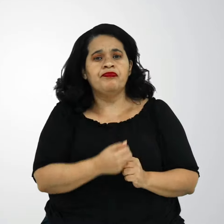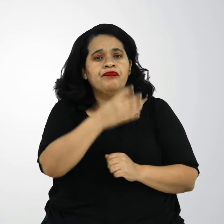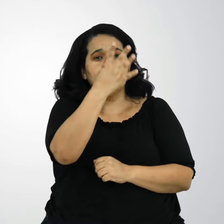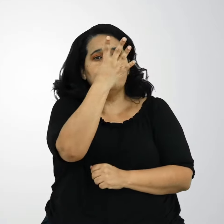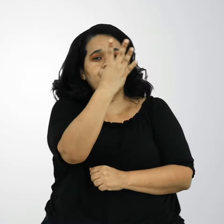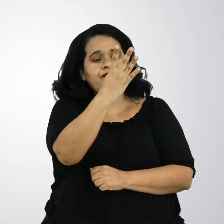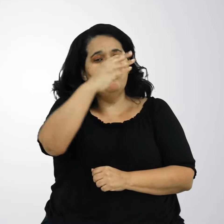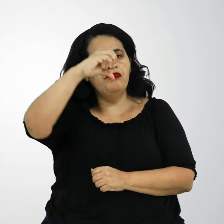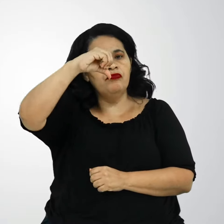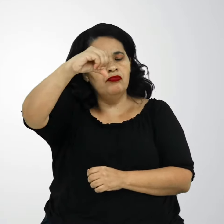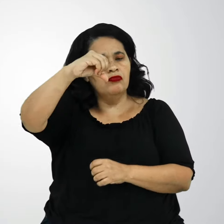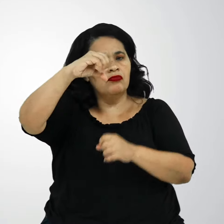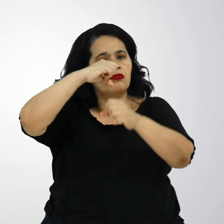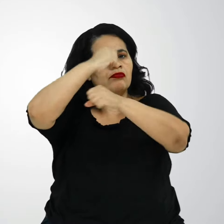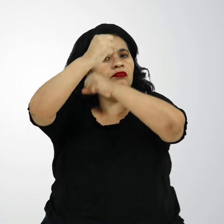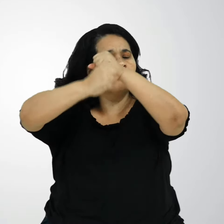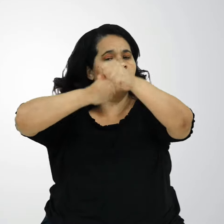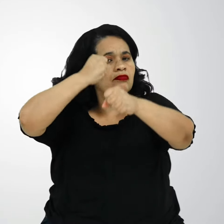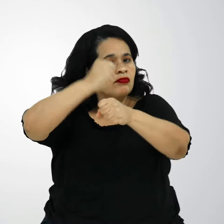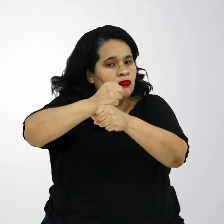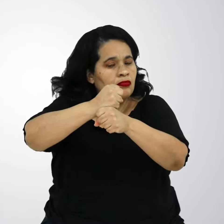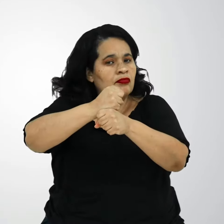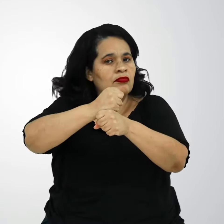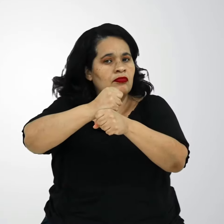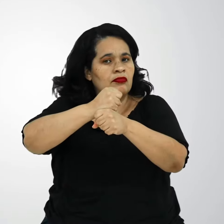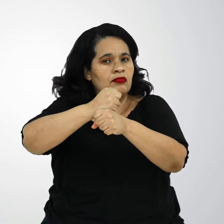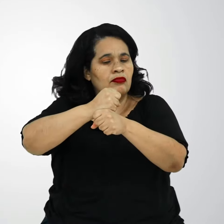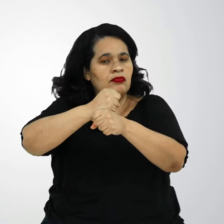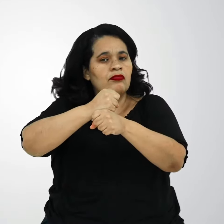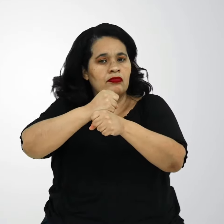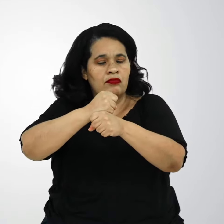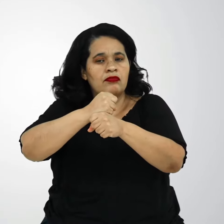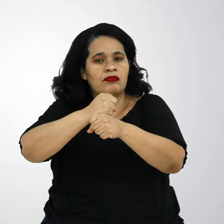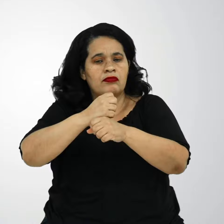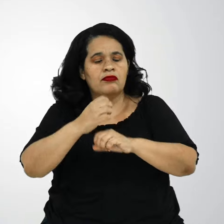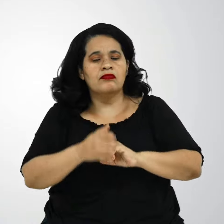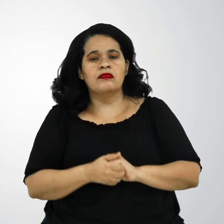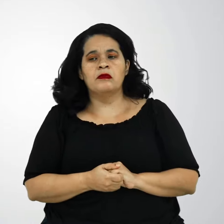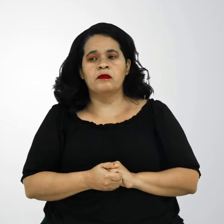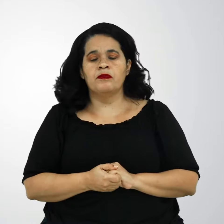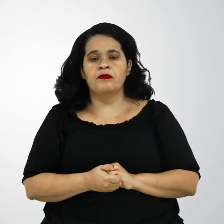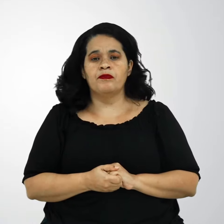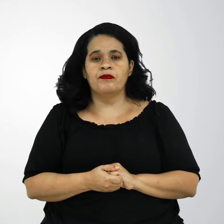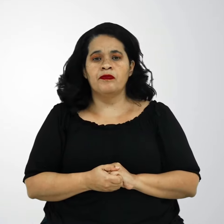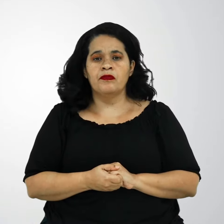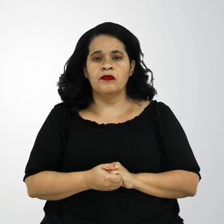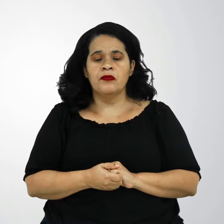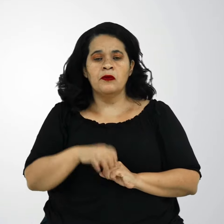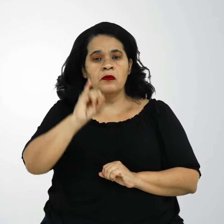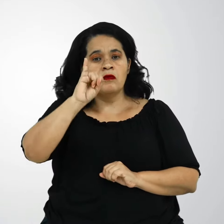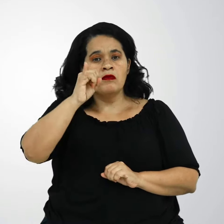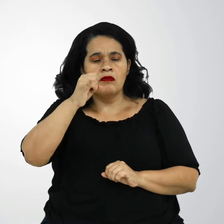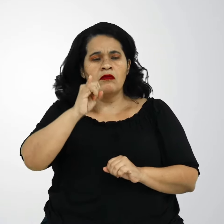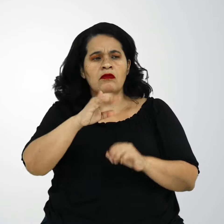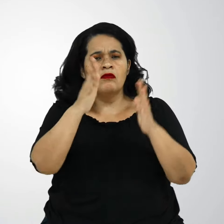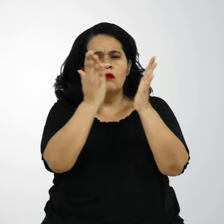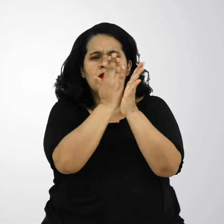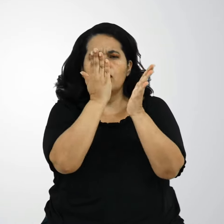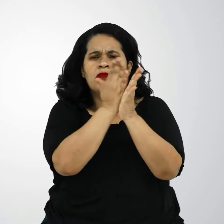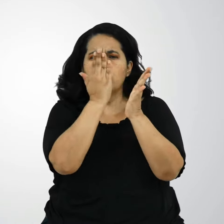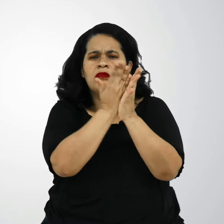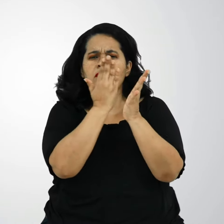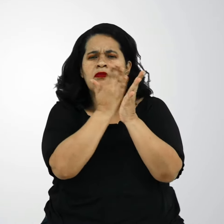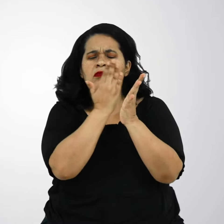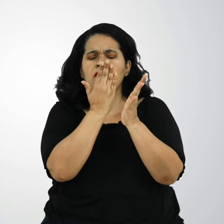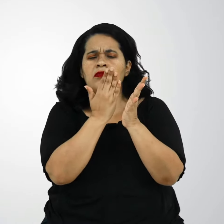49 anos. 7 semanas, 49 aquela anos. ideia lá do livro de... Números.